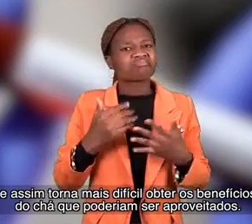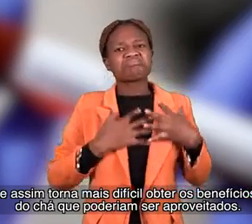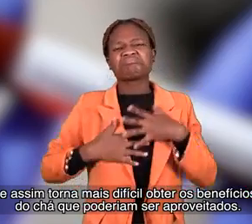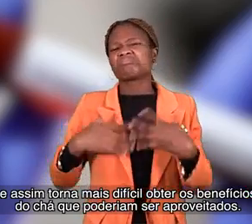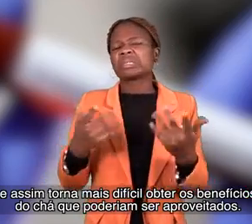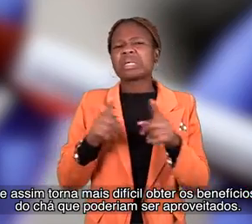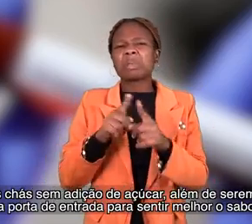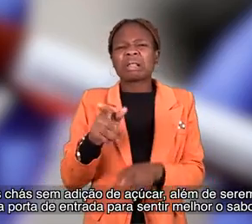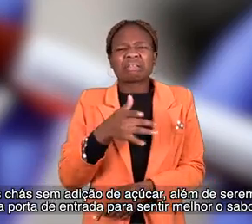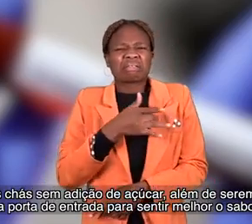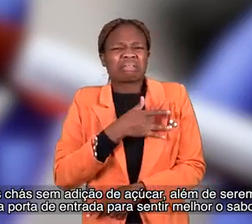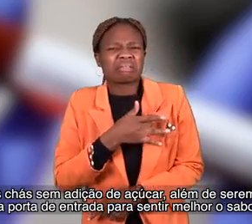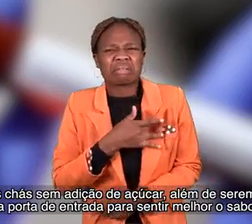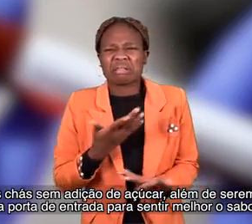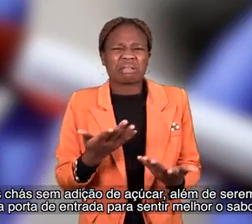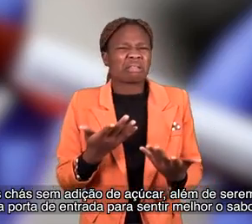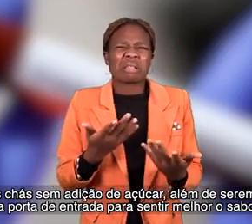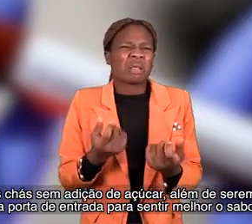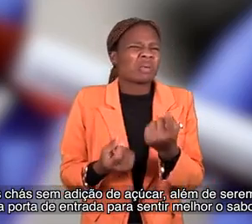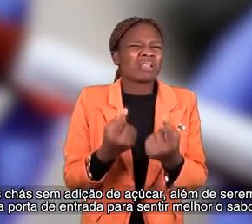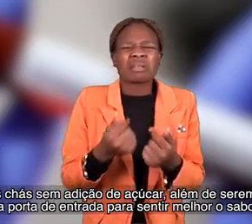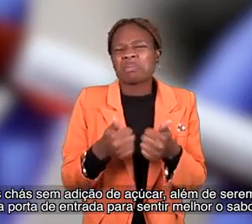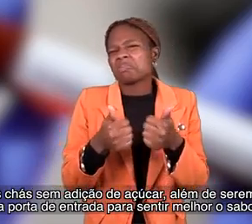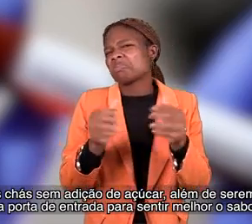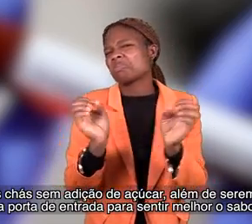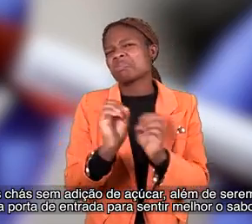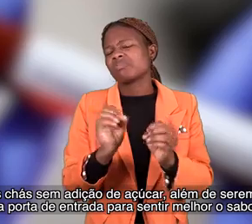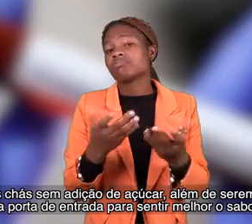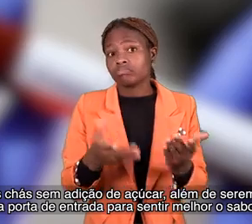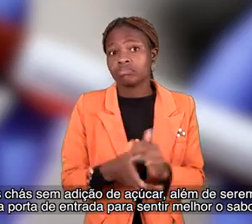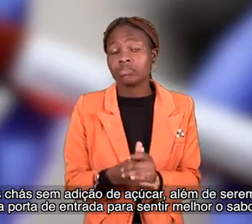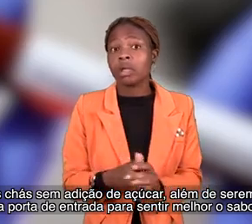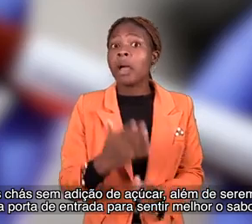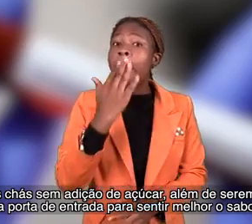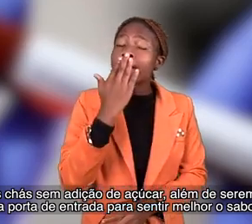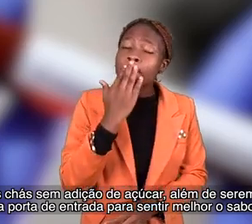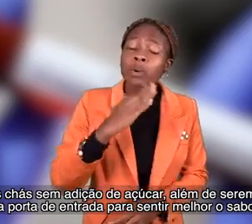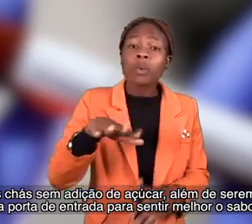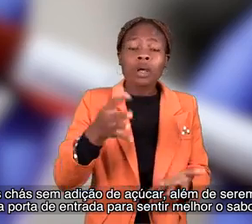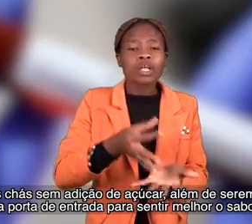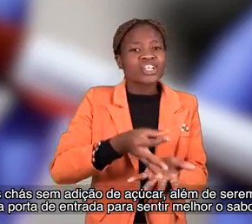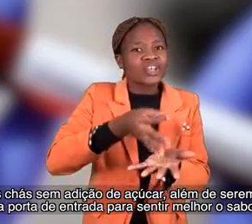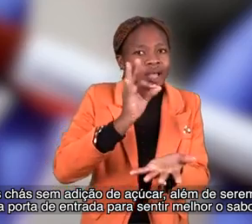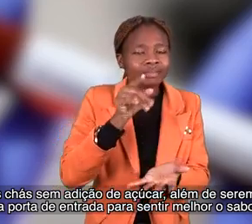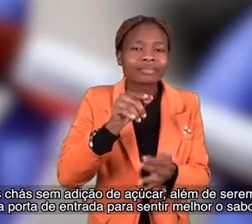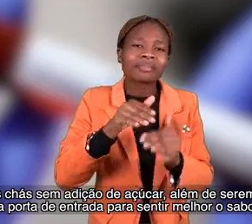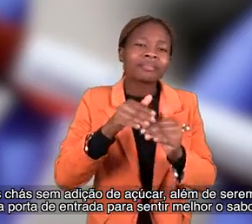aproveitados. Os chás sem adição de açúcar, além de serem porta de entrada para sentir melhor o sabor,